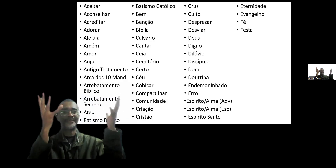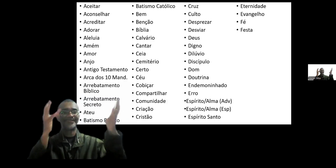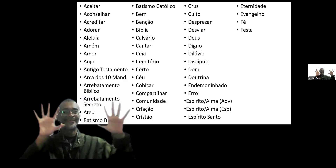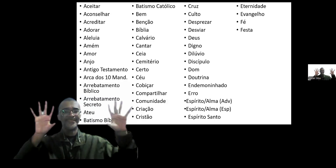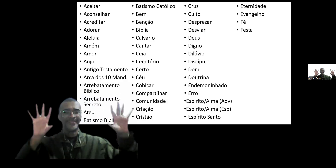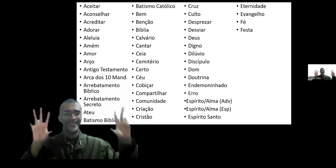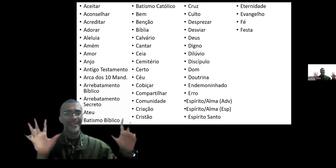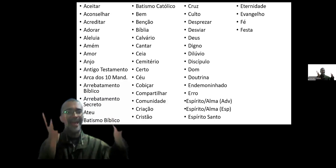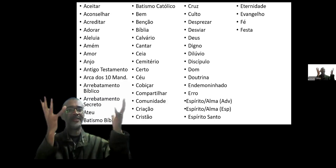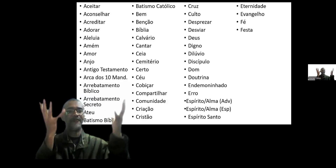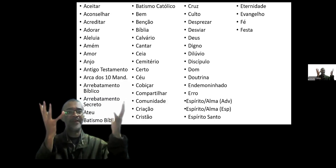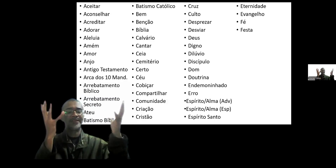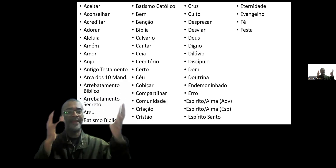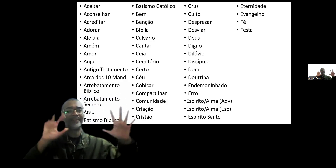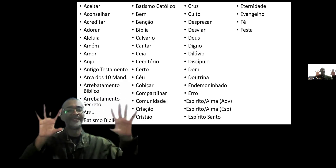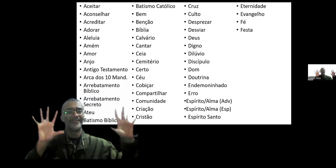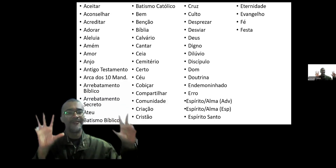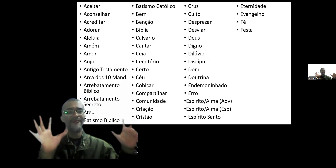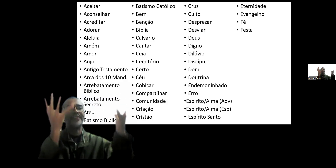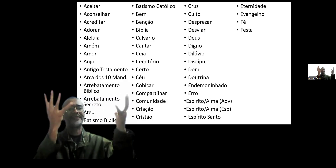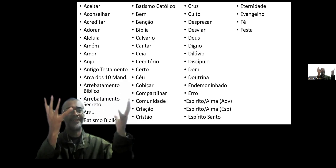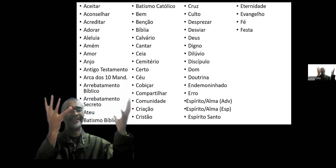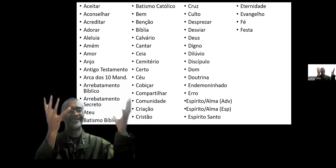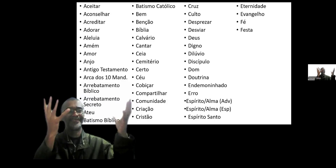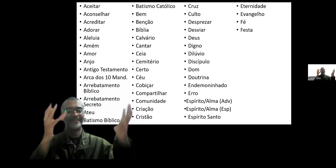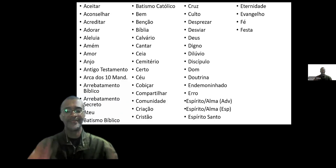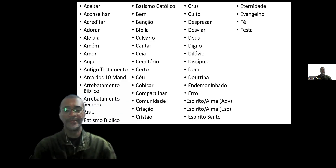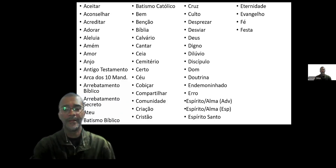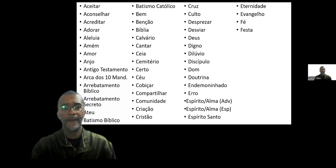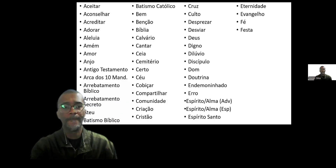Festa. Cara de festa, né? Festa.